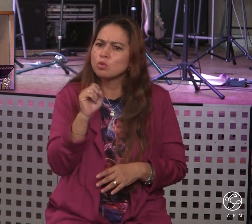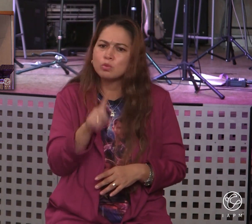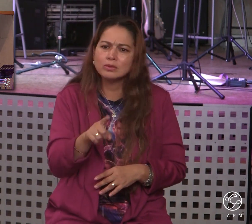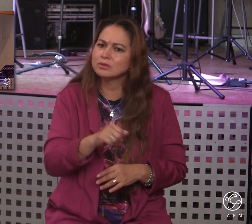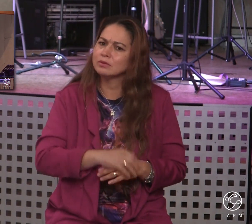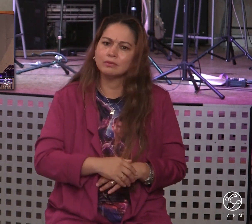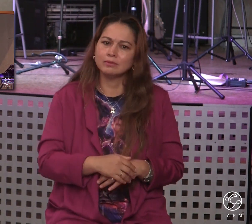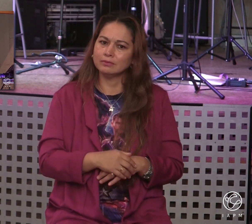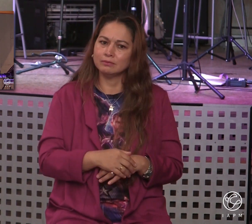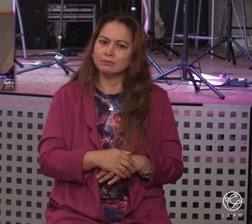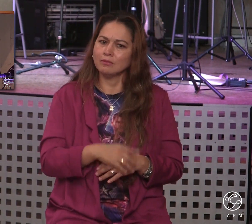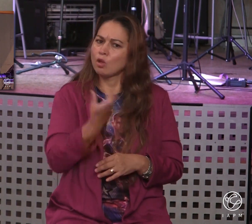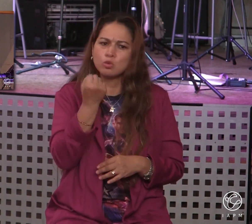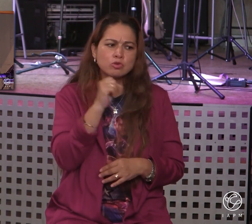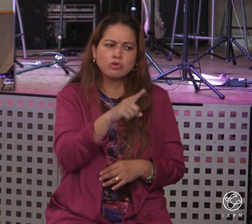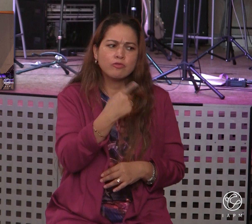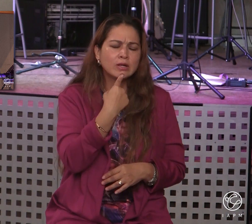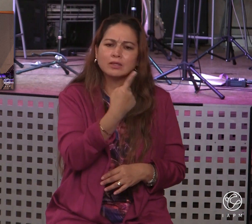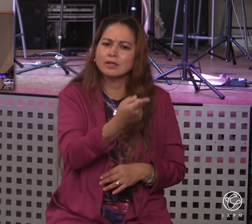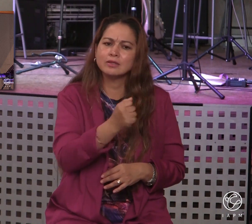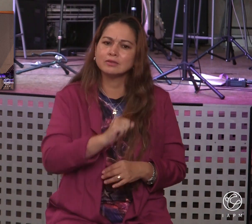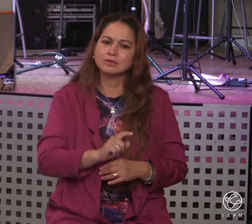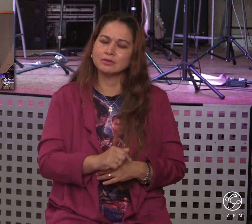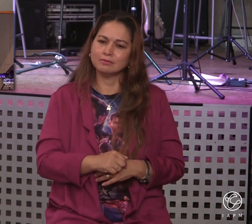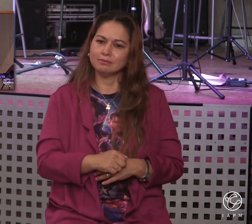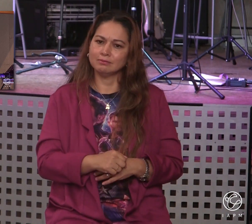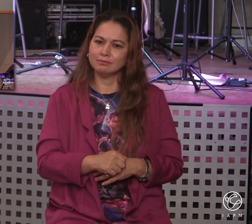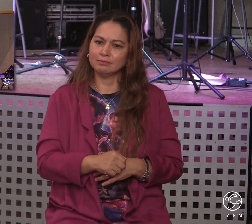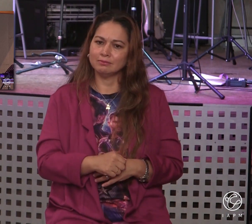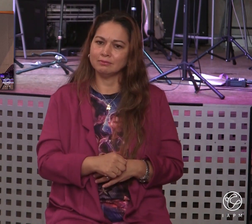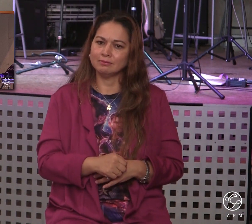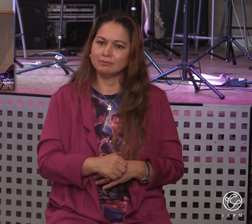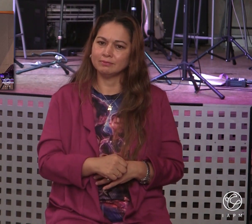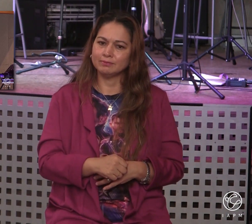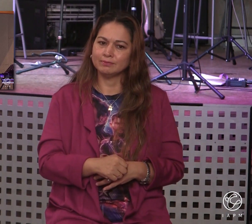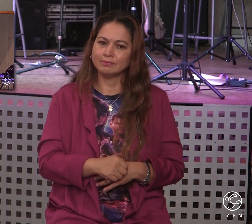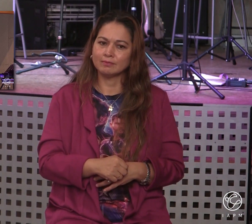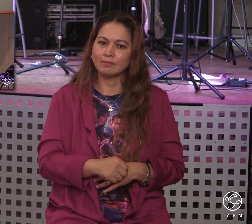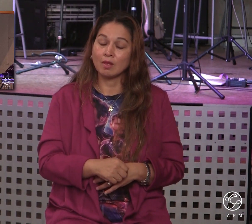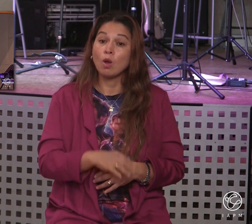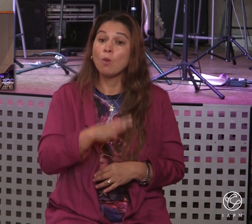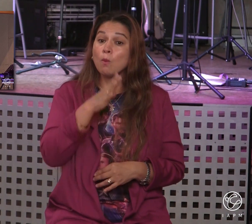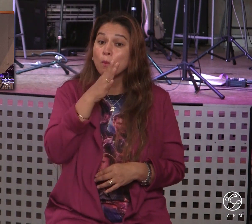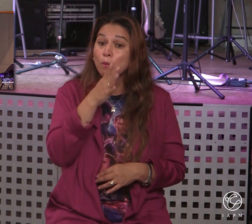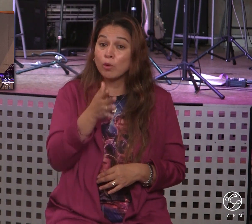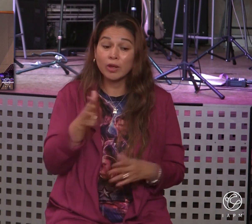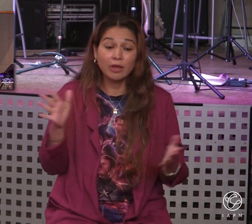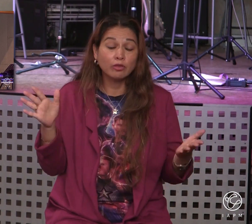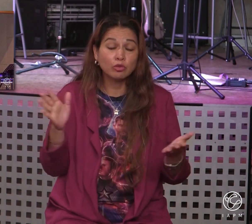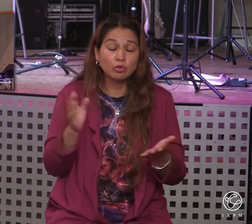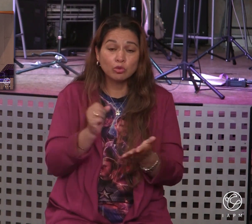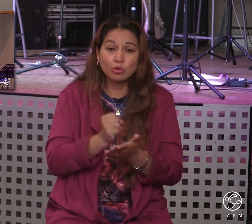es perfectamente lícita. ¿Quién es este? De eso va, de conocerle.